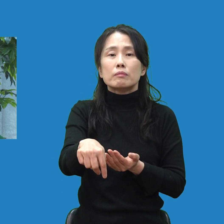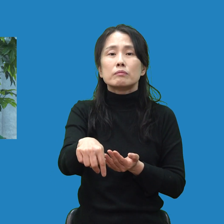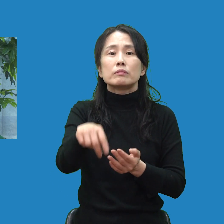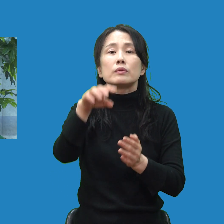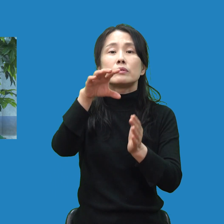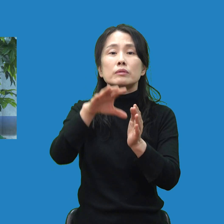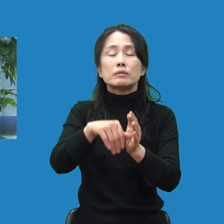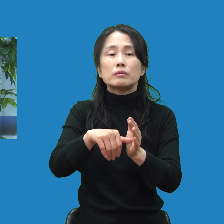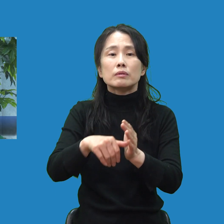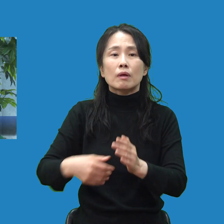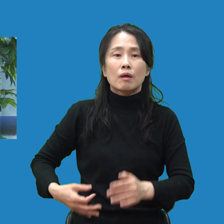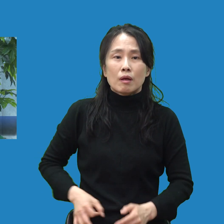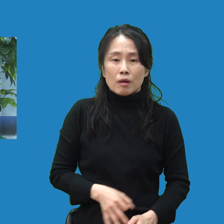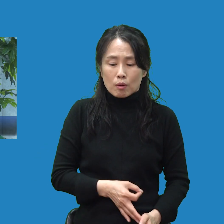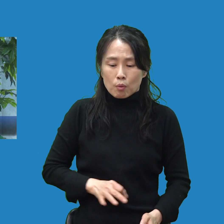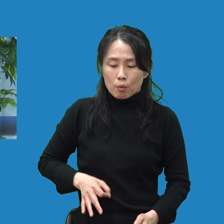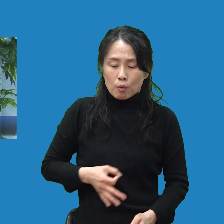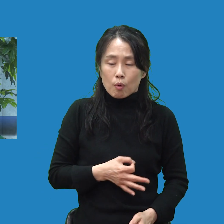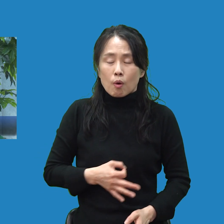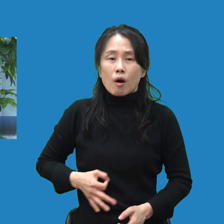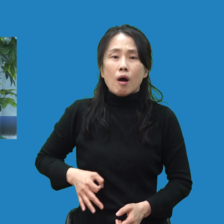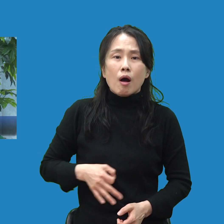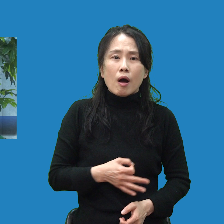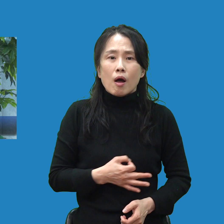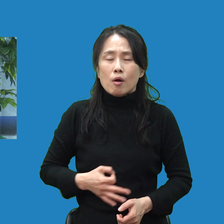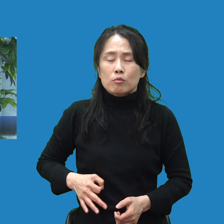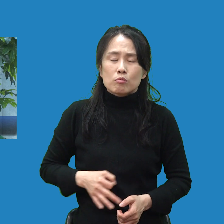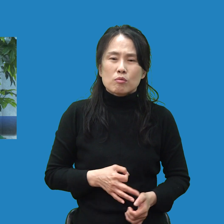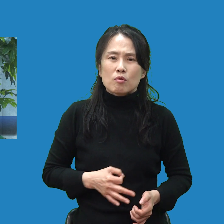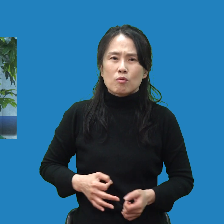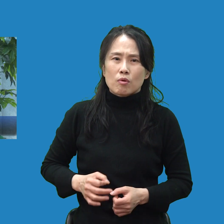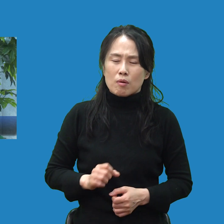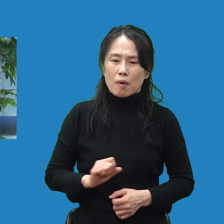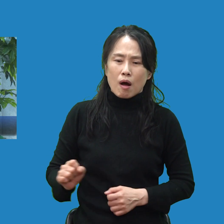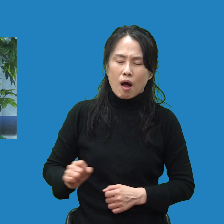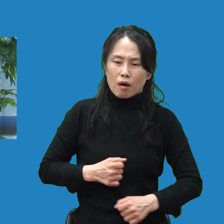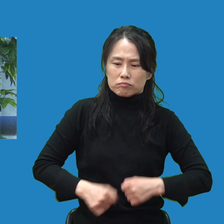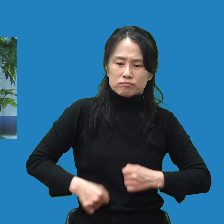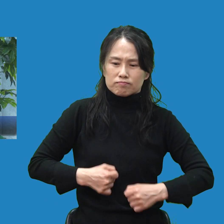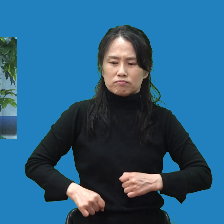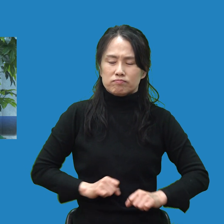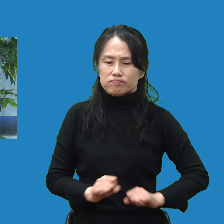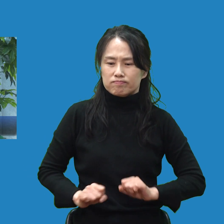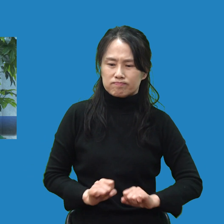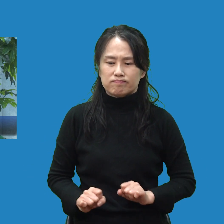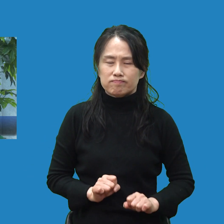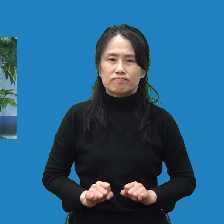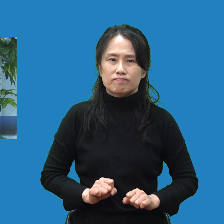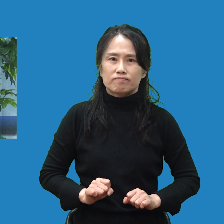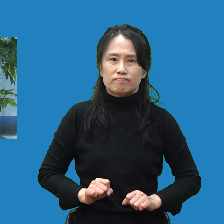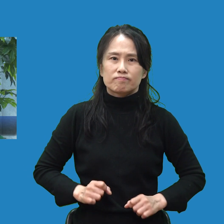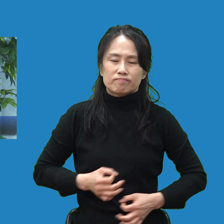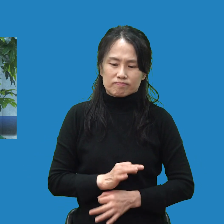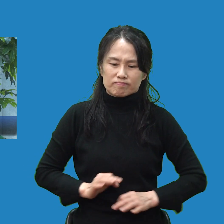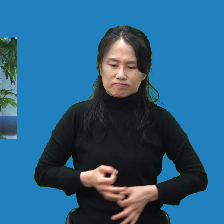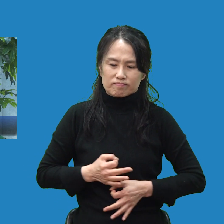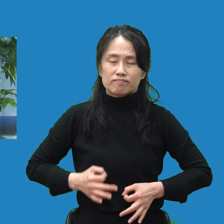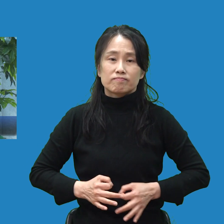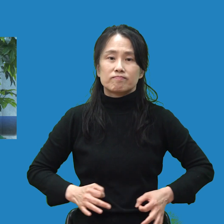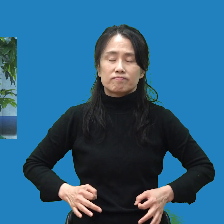오장육부가 막 격하게 요동을 칩니다. 불쌍히